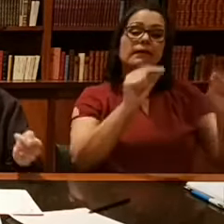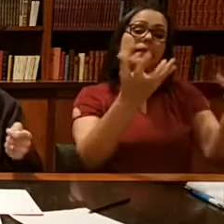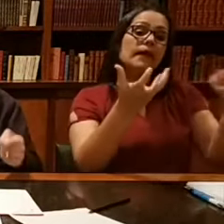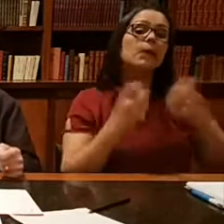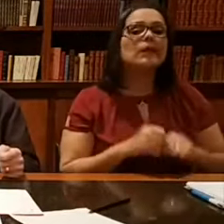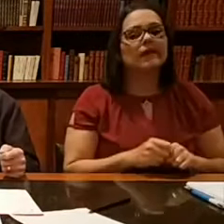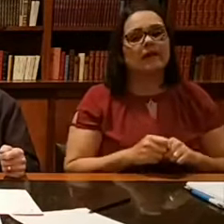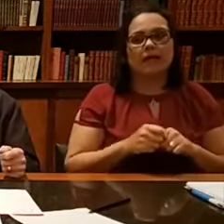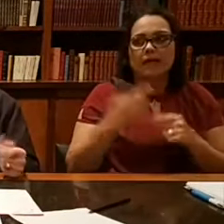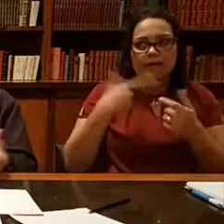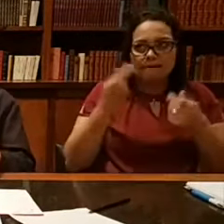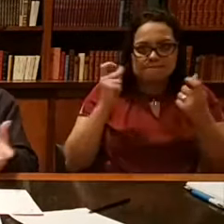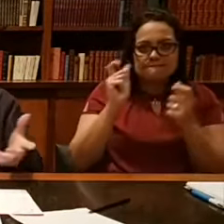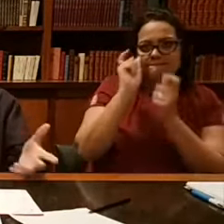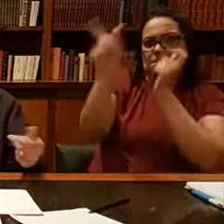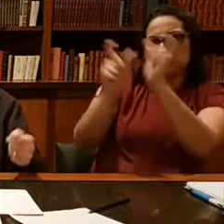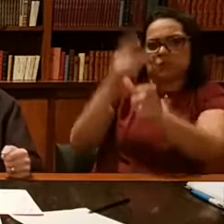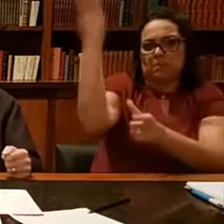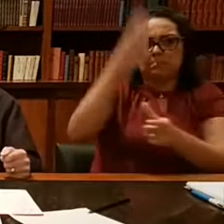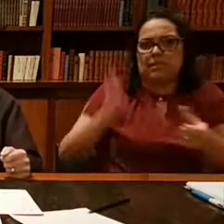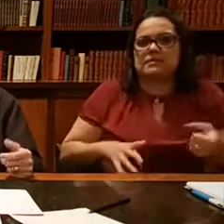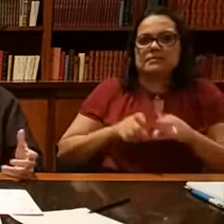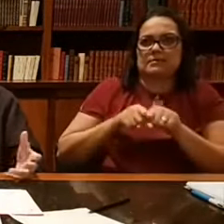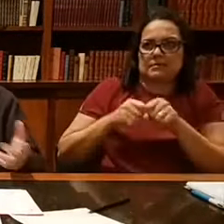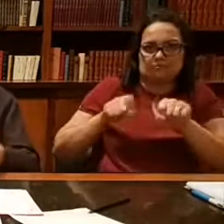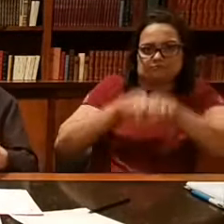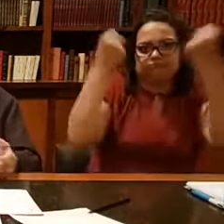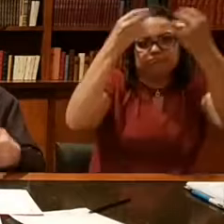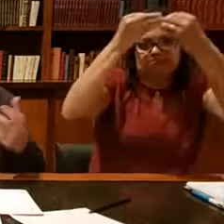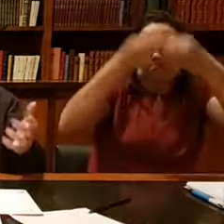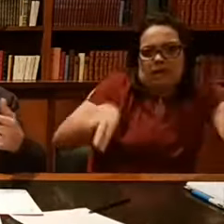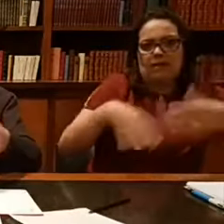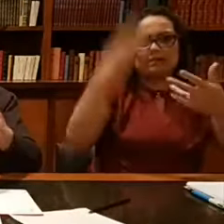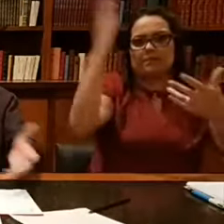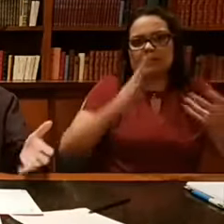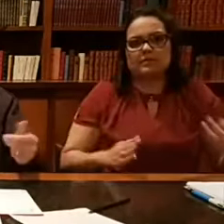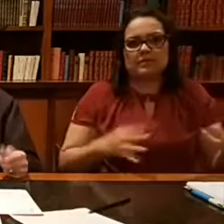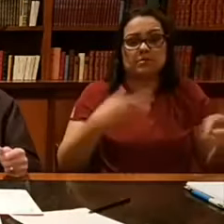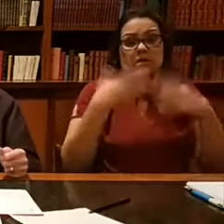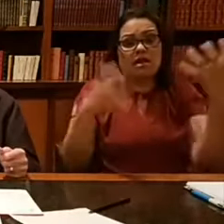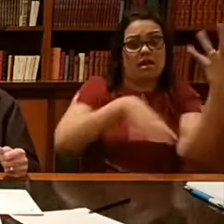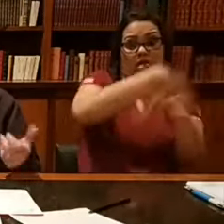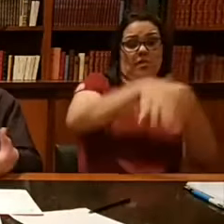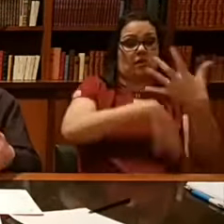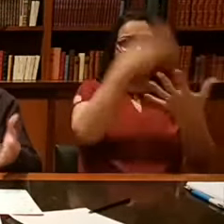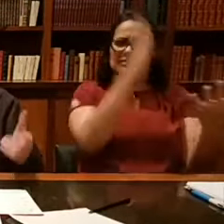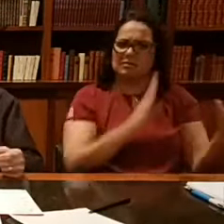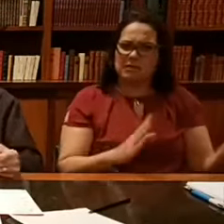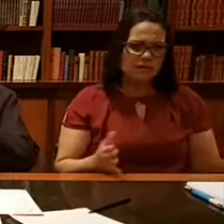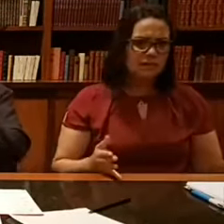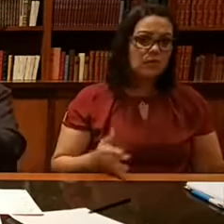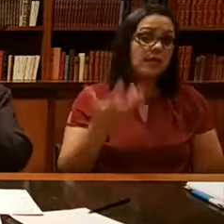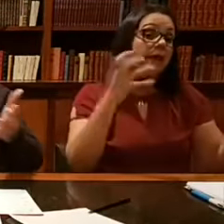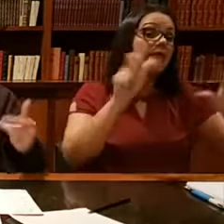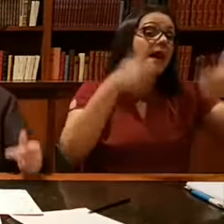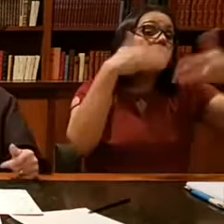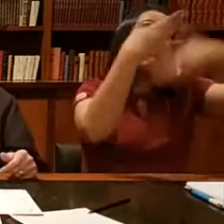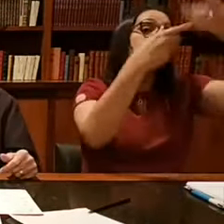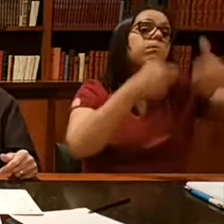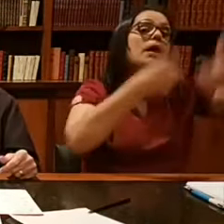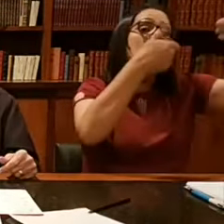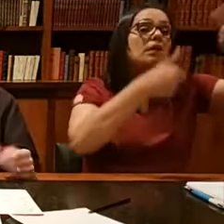Desgastar a imagem do Brasil. Desgastar por quê? Para ver se cria um caos aqui. Para quem se dá bem? O pessoal lá de